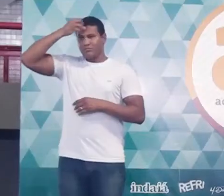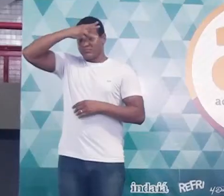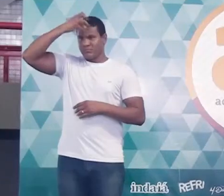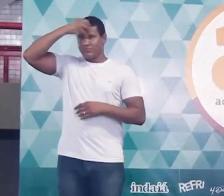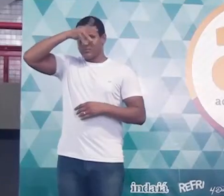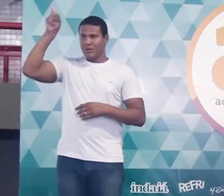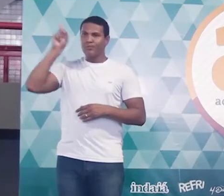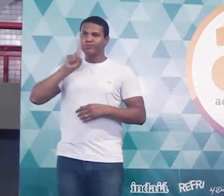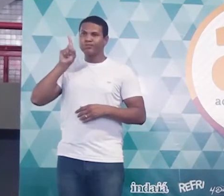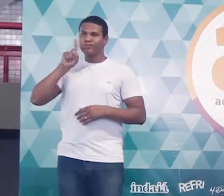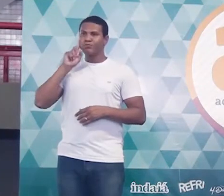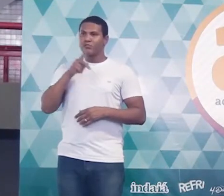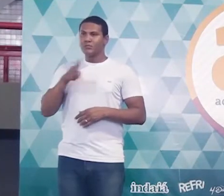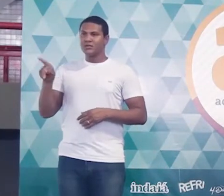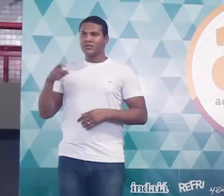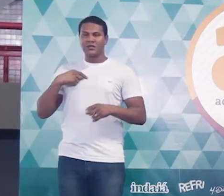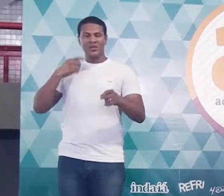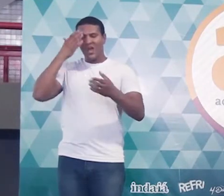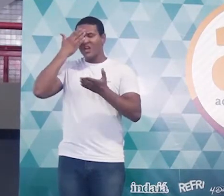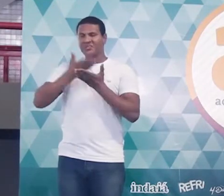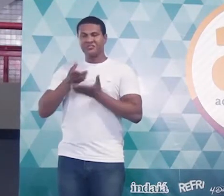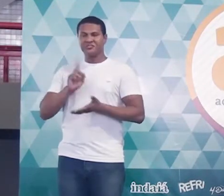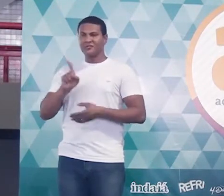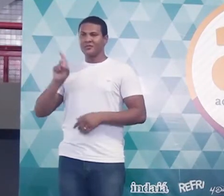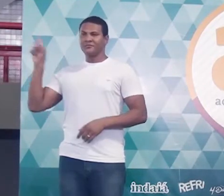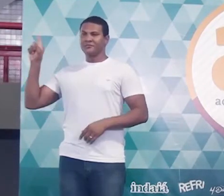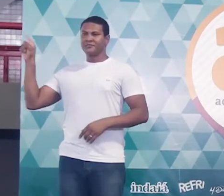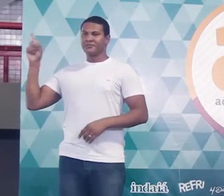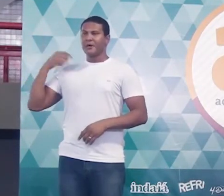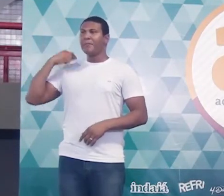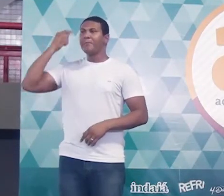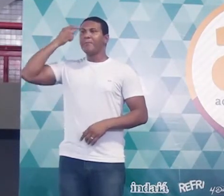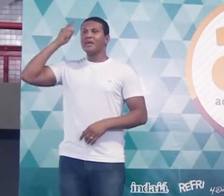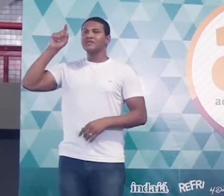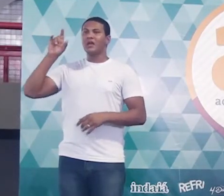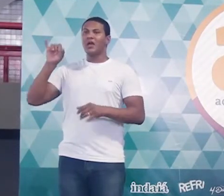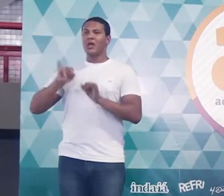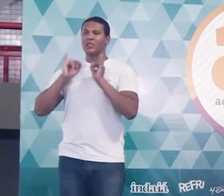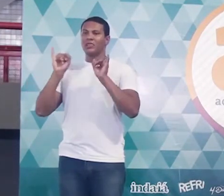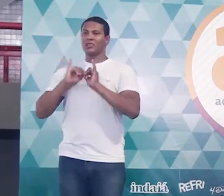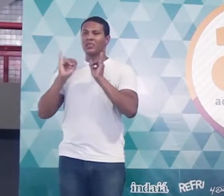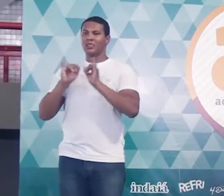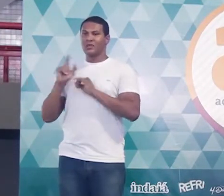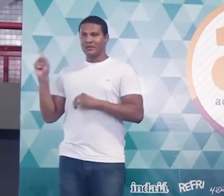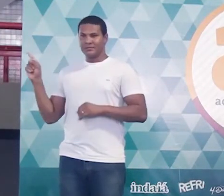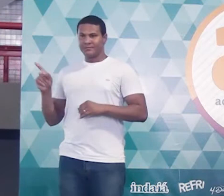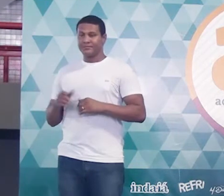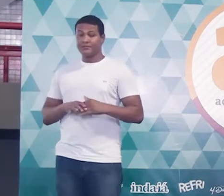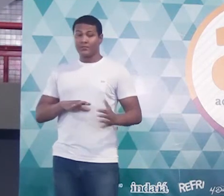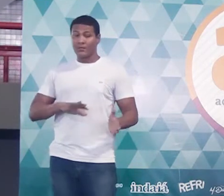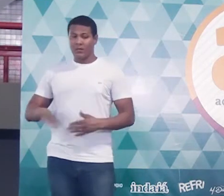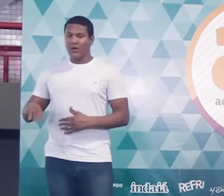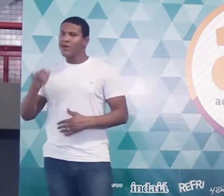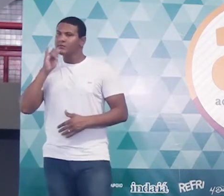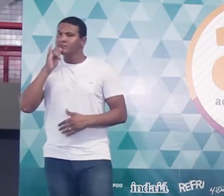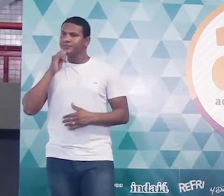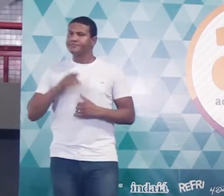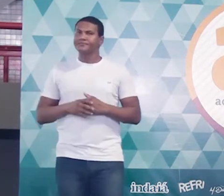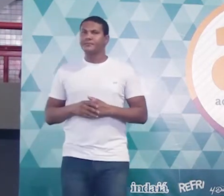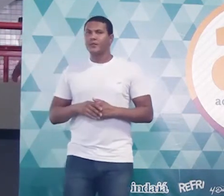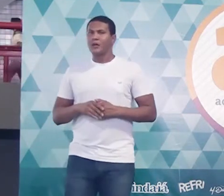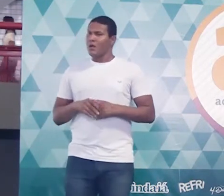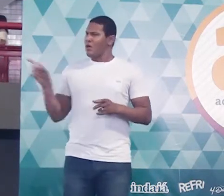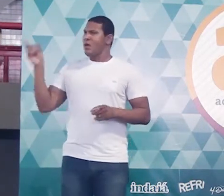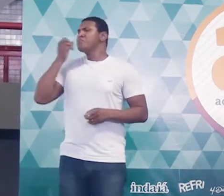Então, o efeito estufa, ele é benéfico. Ontem, por exemplo, fez um tempo bonito para